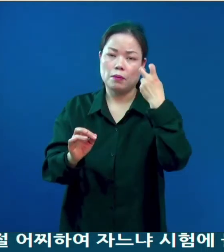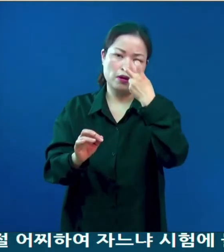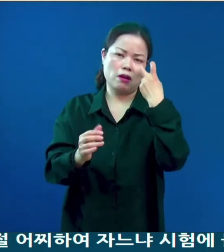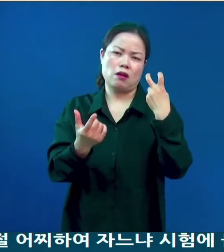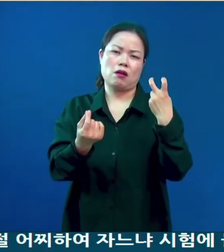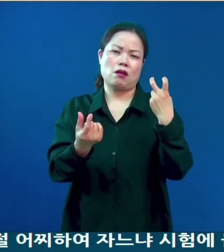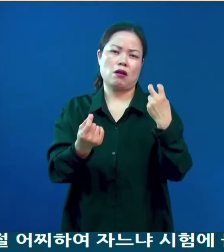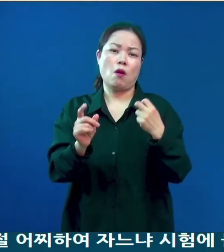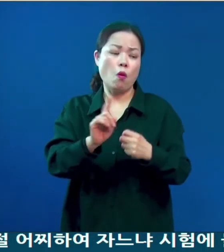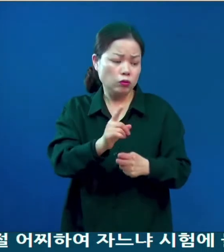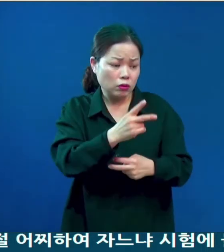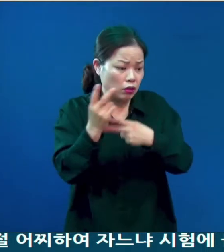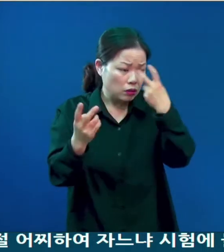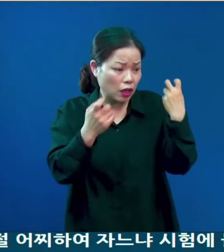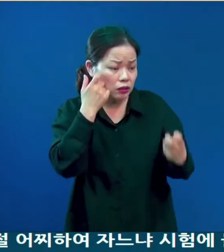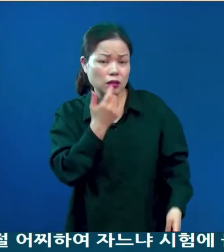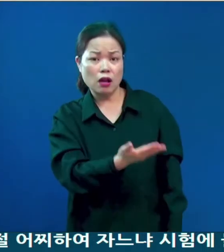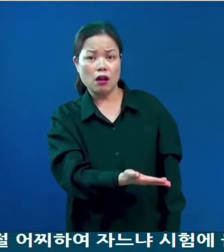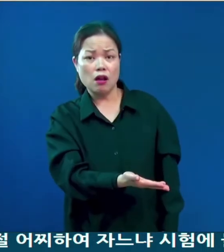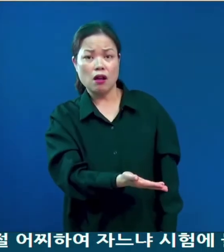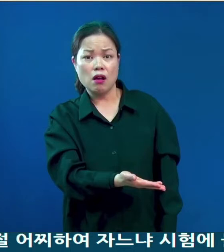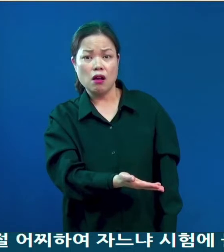뜻이에요. 어찌하여 자느냐,